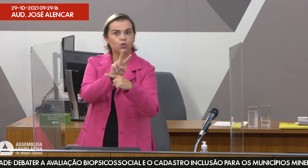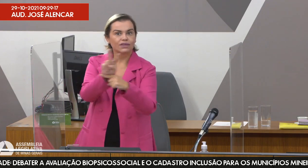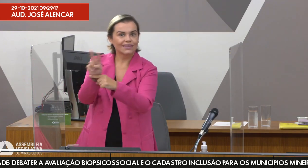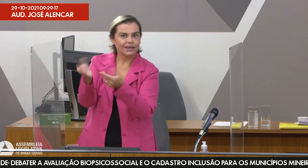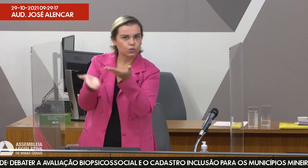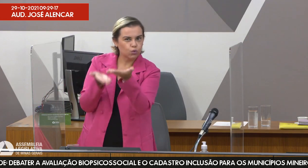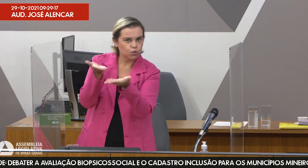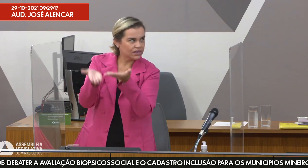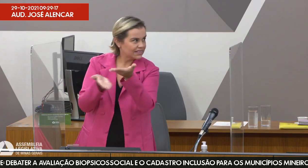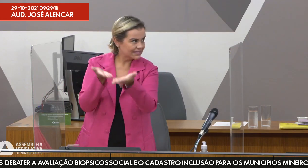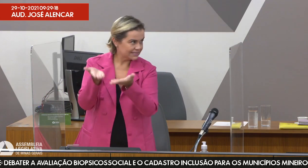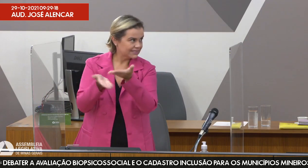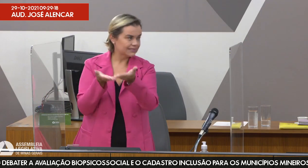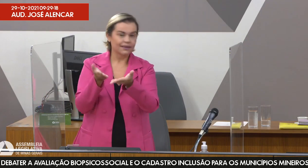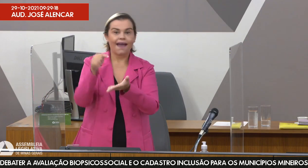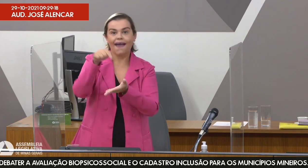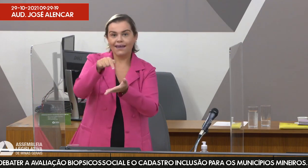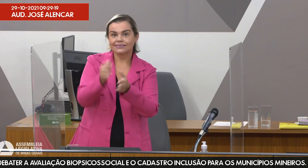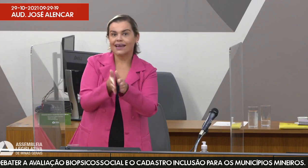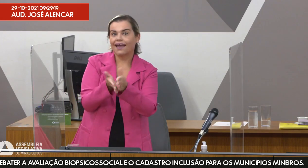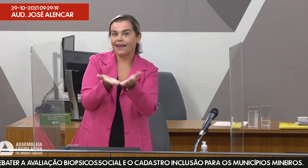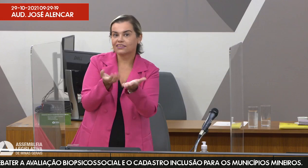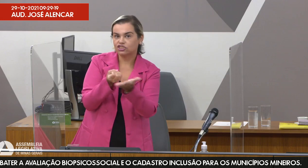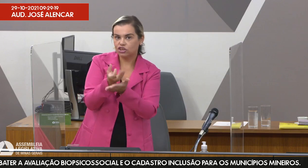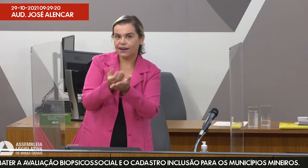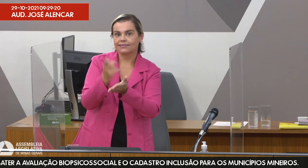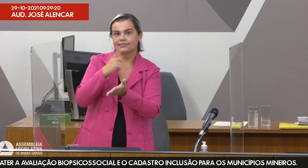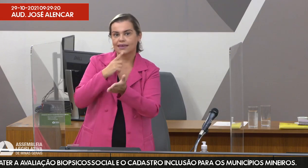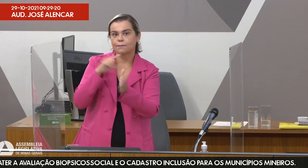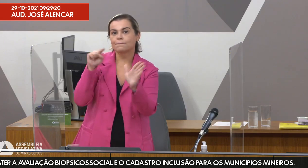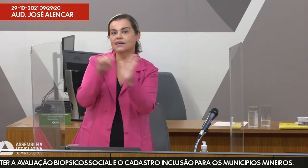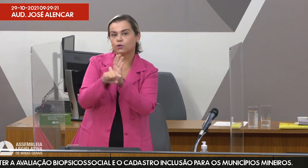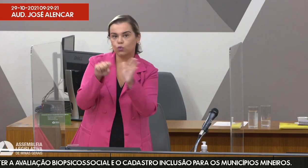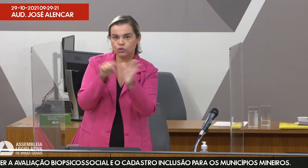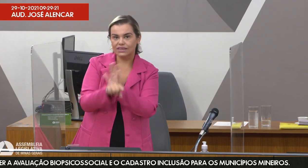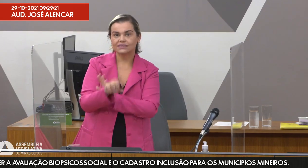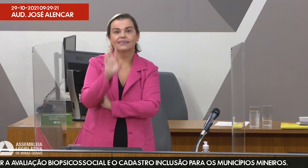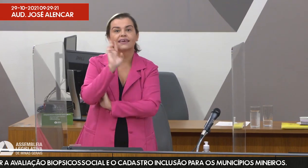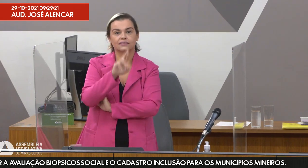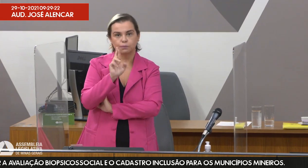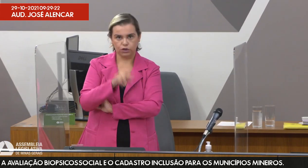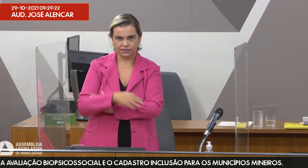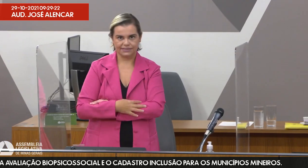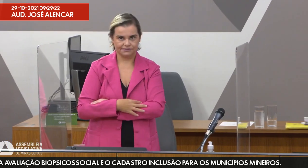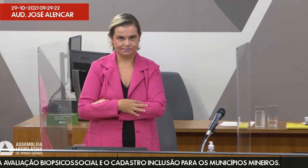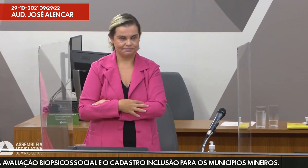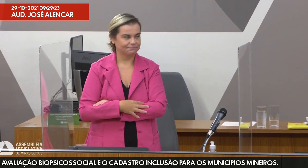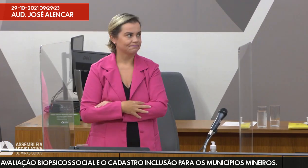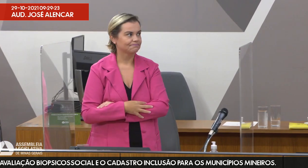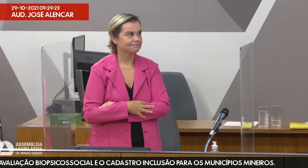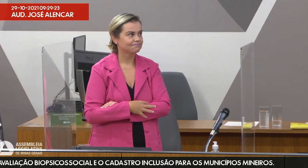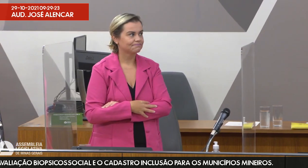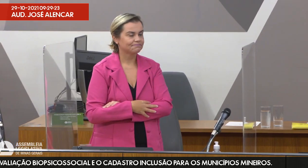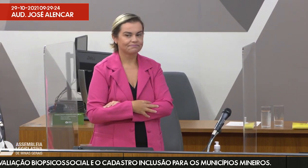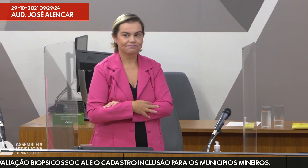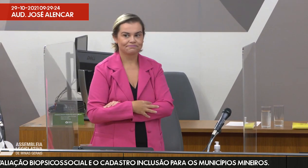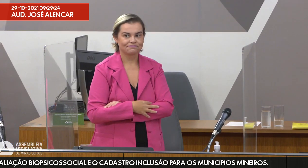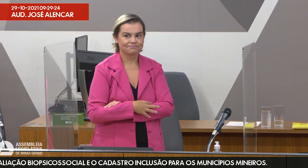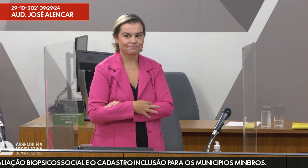do isolamento social, cartilhas com orientações sobre a epidemia do novo coronavírus para as pessoas com doenças